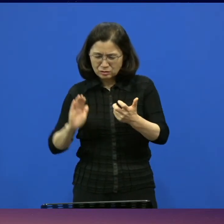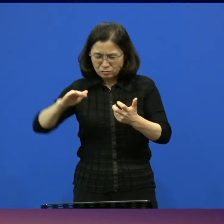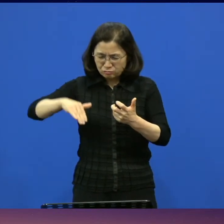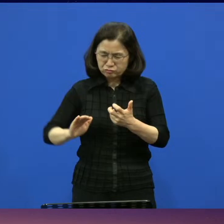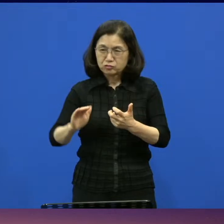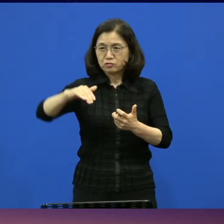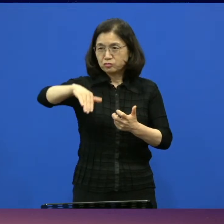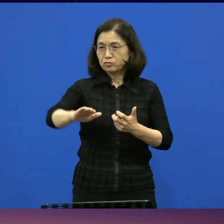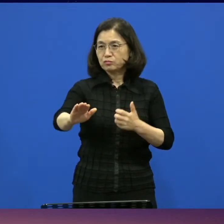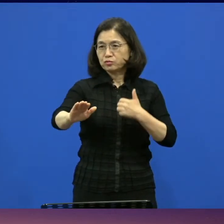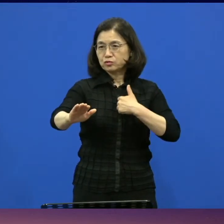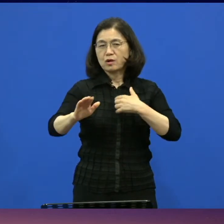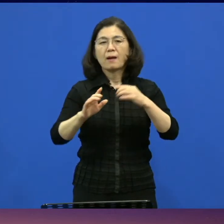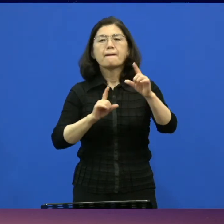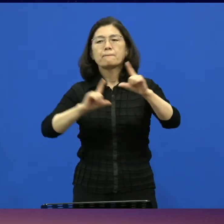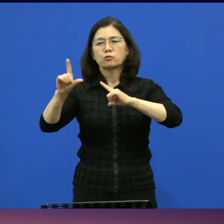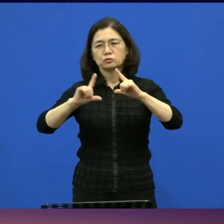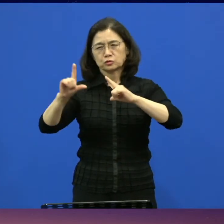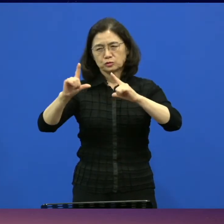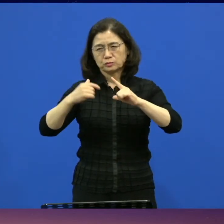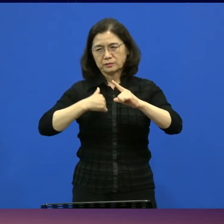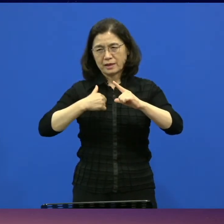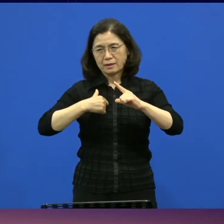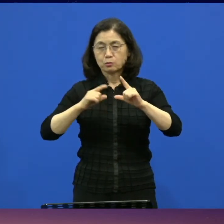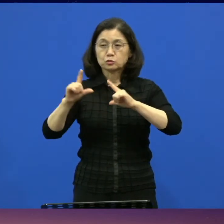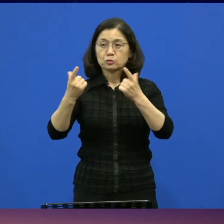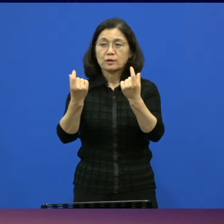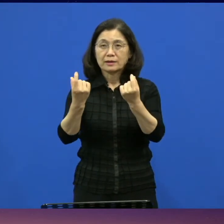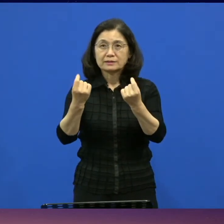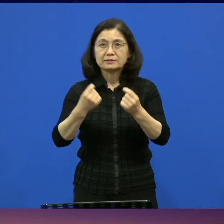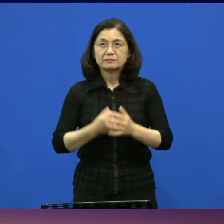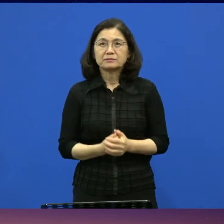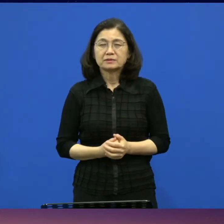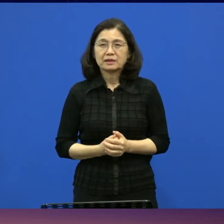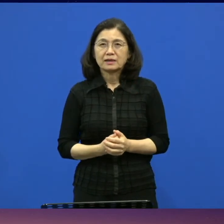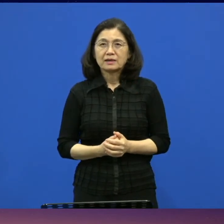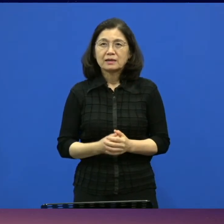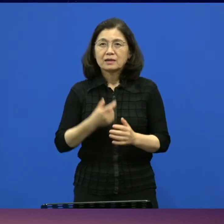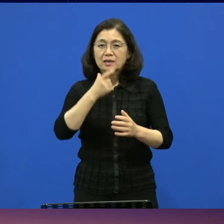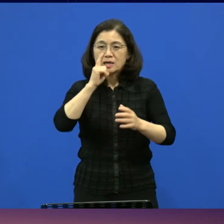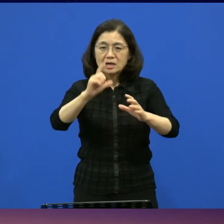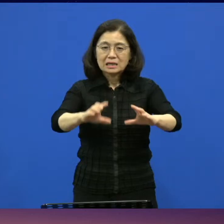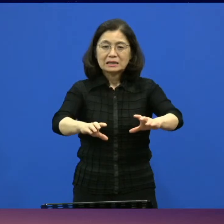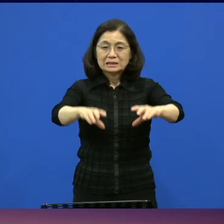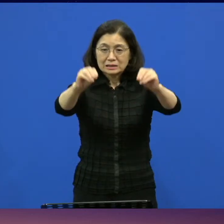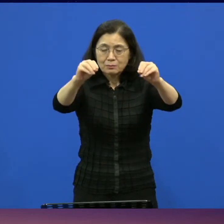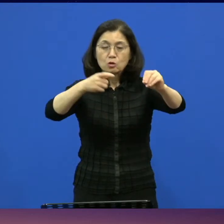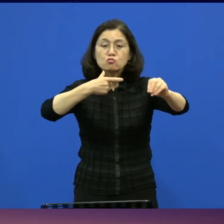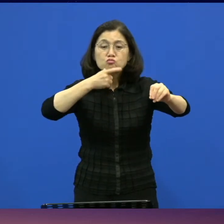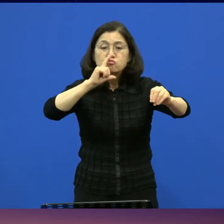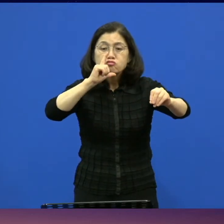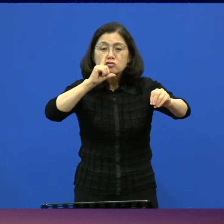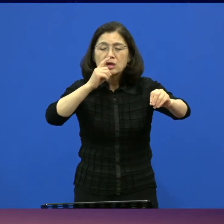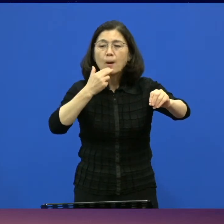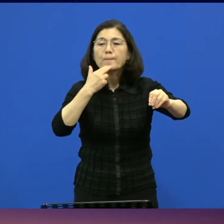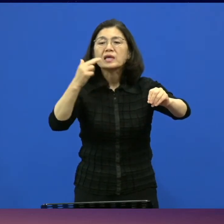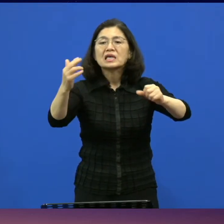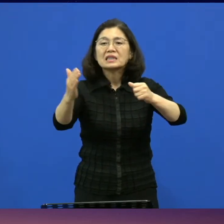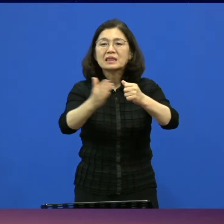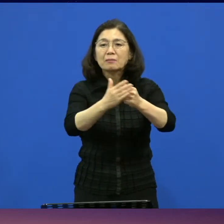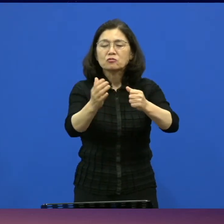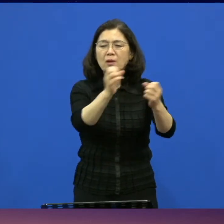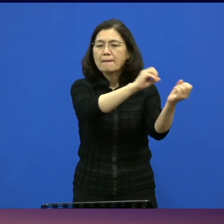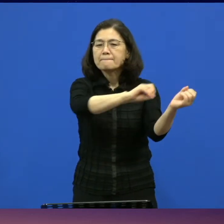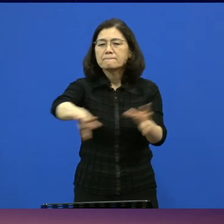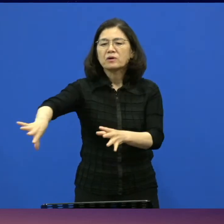하나님이 없이 사는 인간의 내면은 사막과 같다는 것입니다. 사막은 어떤 것이죠? 버림받은 땅입니다. 버림받은 땅에 아무도 찾지